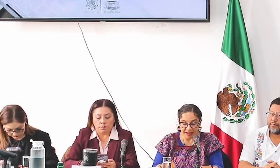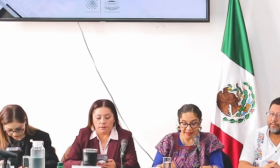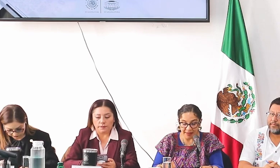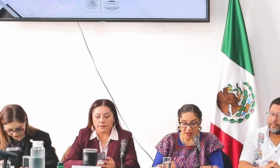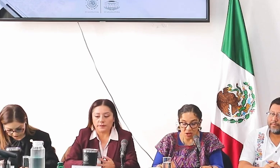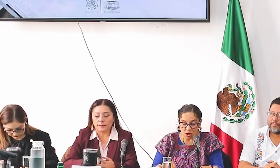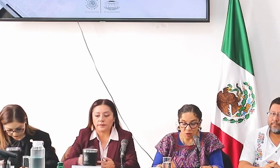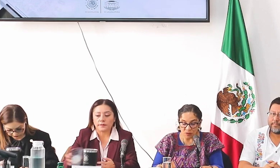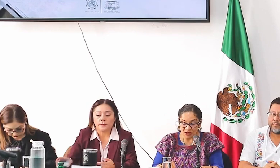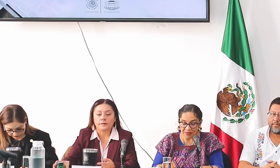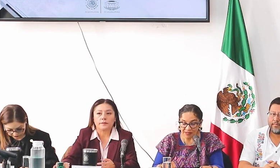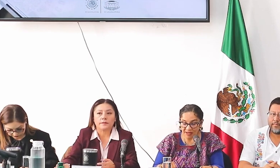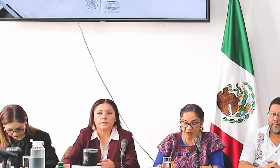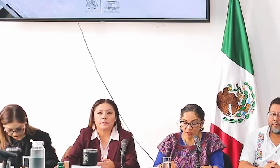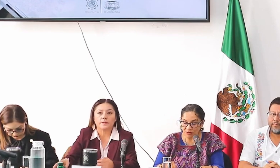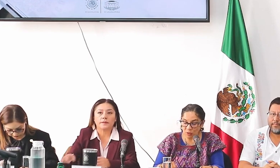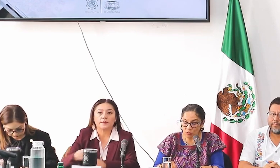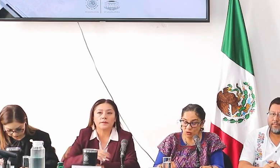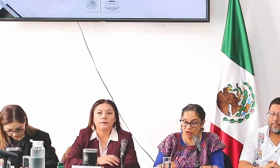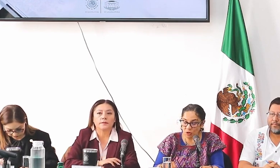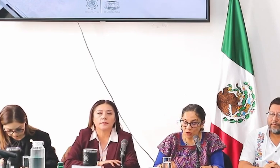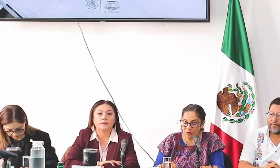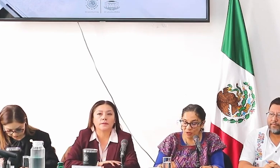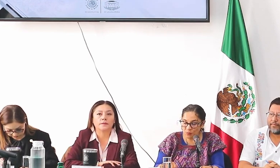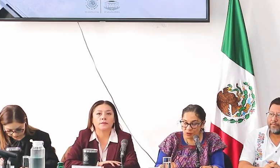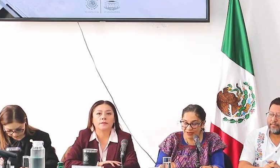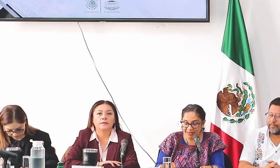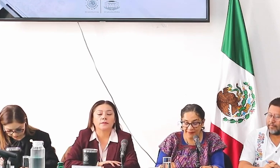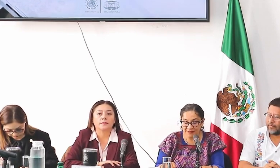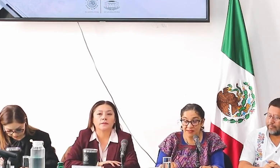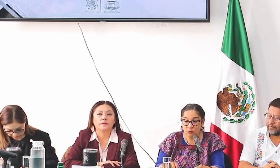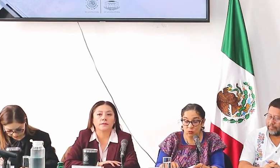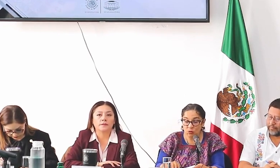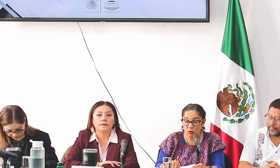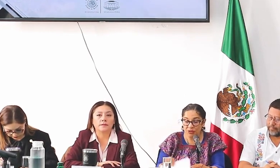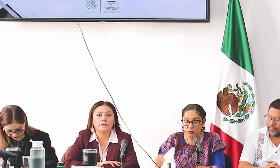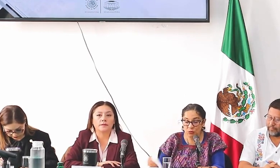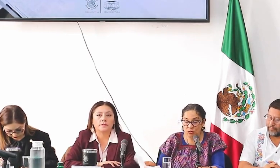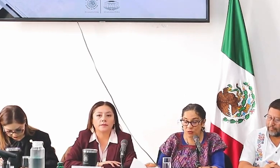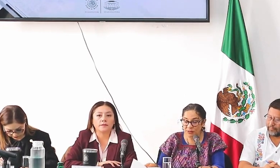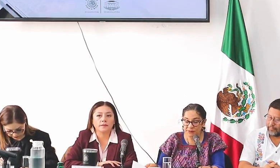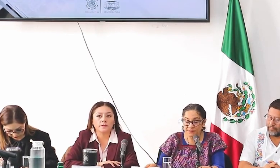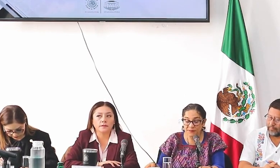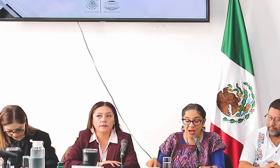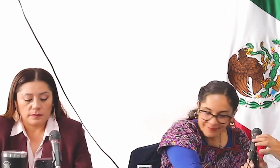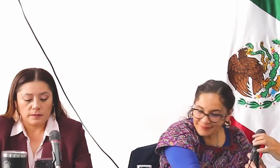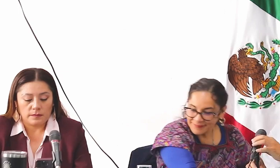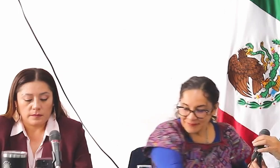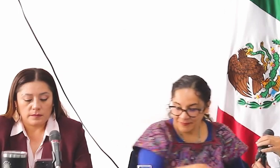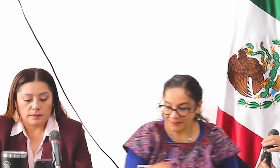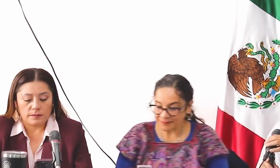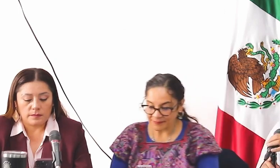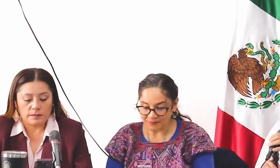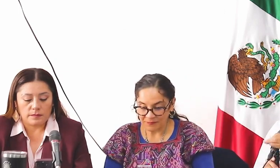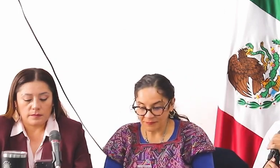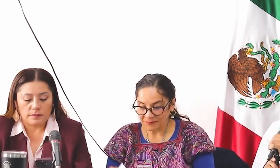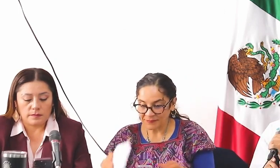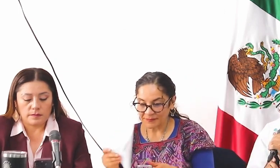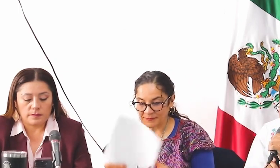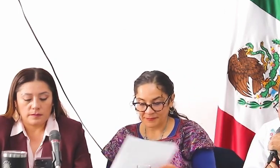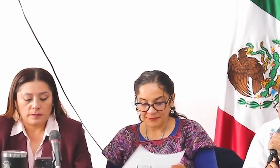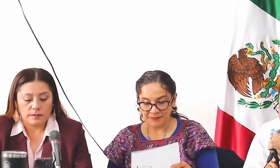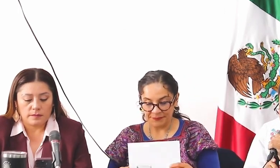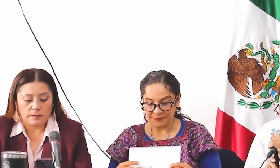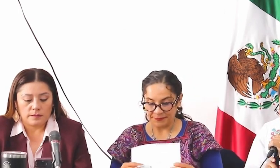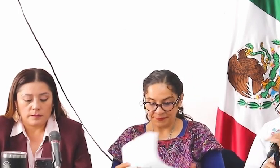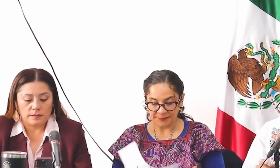con claridad cómo se han destinado los recursos económicos provenientes de sus contribuciones. En tanto, el rector de la